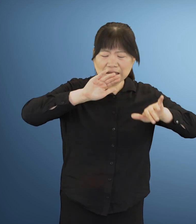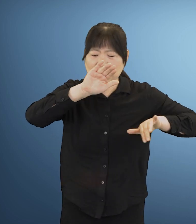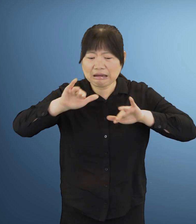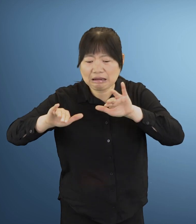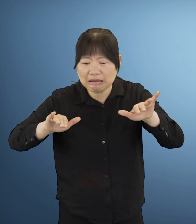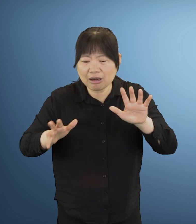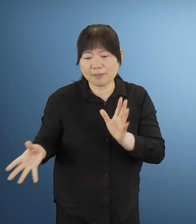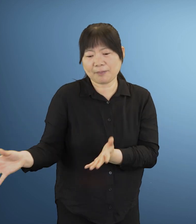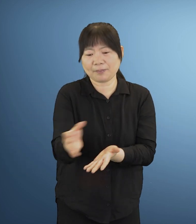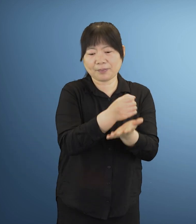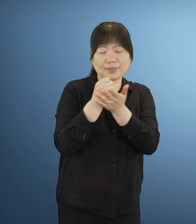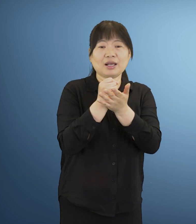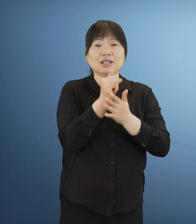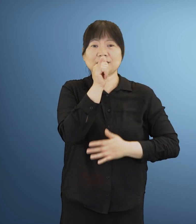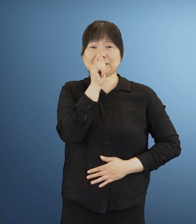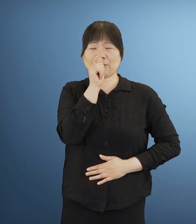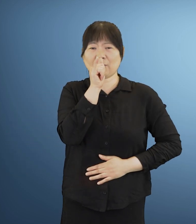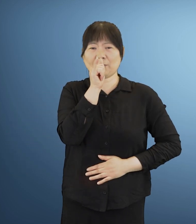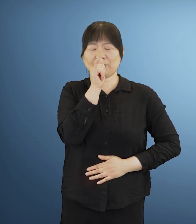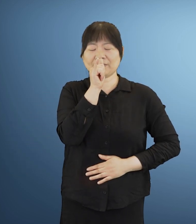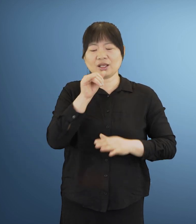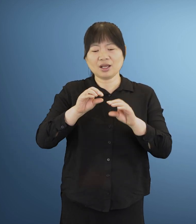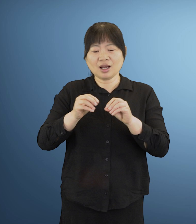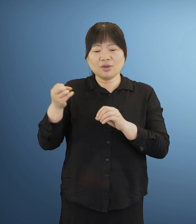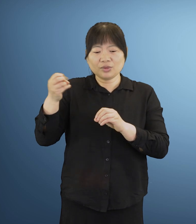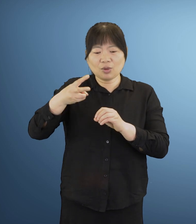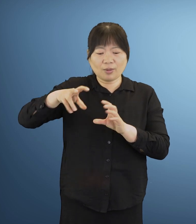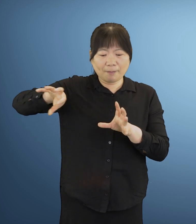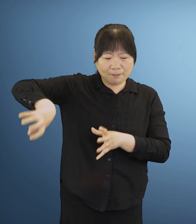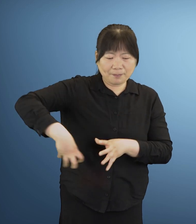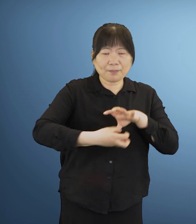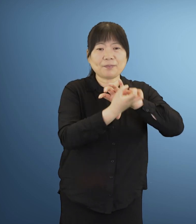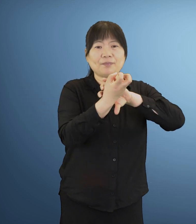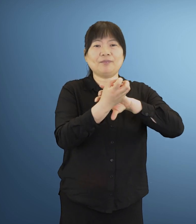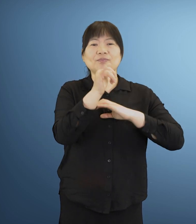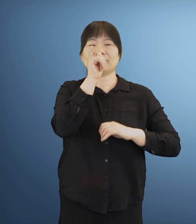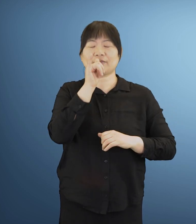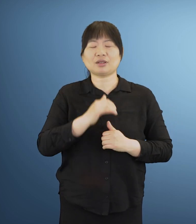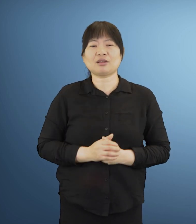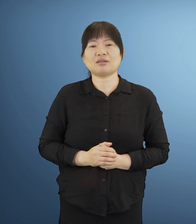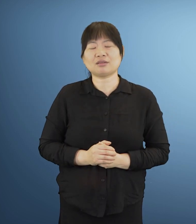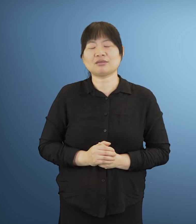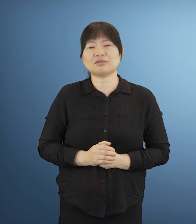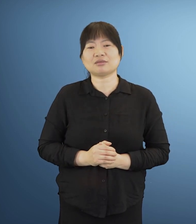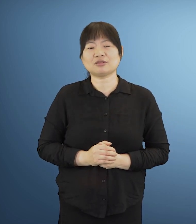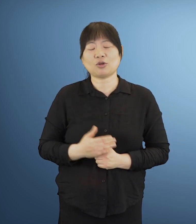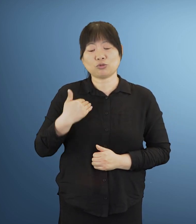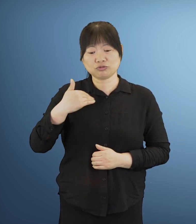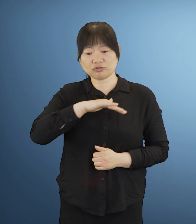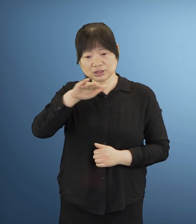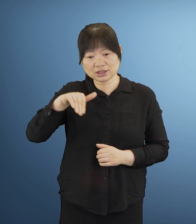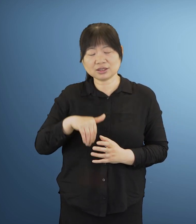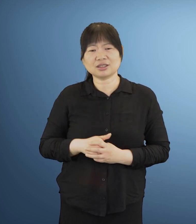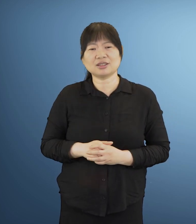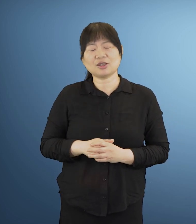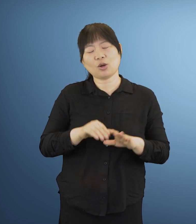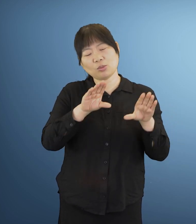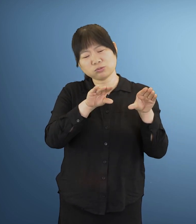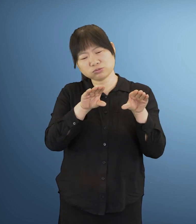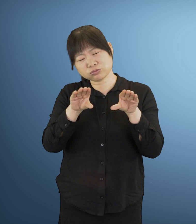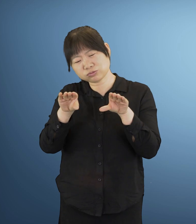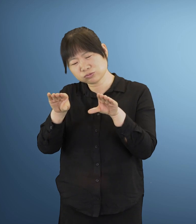들어오셔서 걷어내시고 땅을 또 갈아엎으시고 해서 우리를